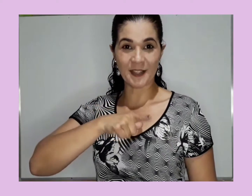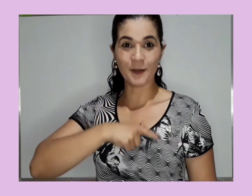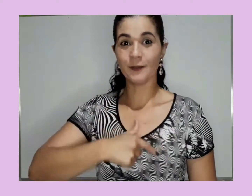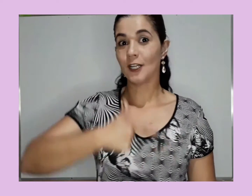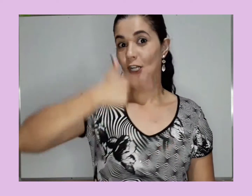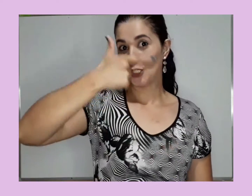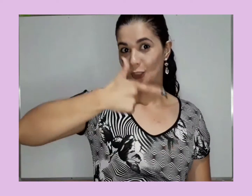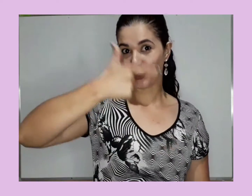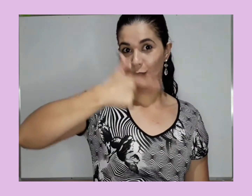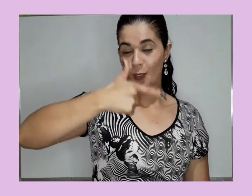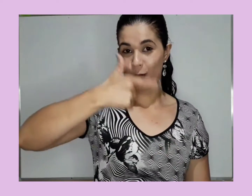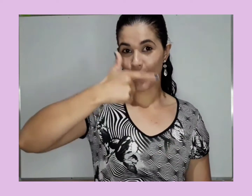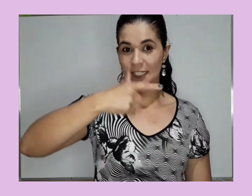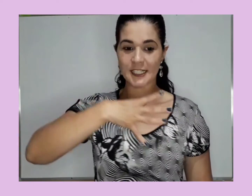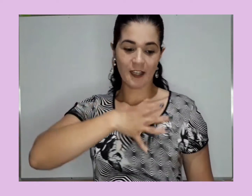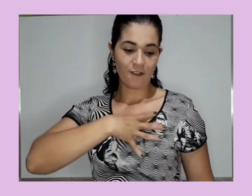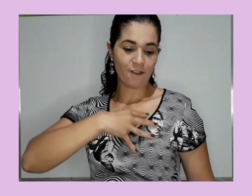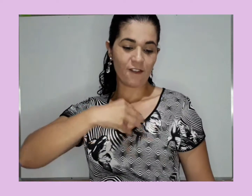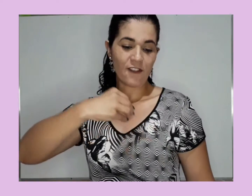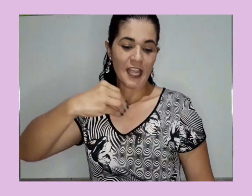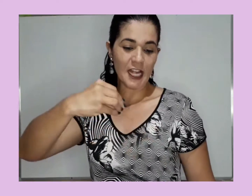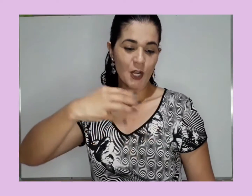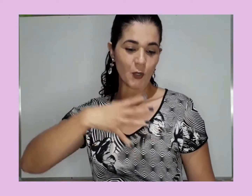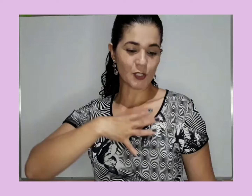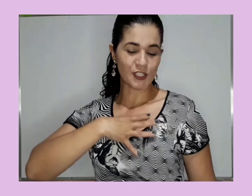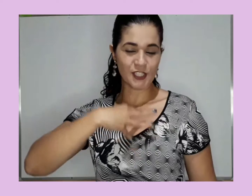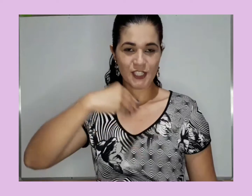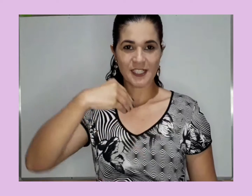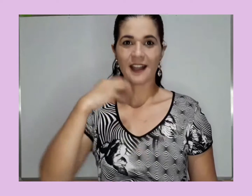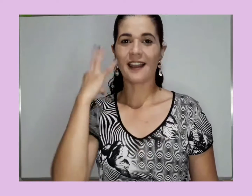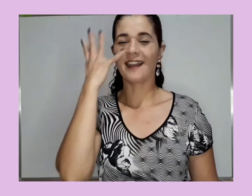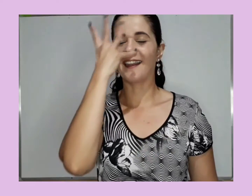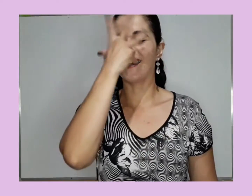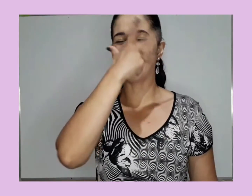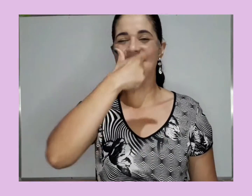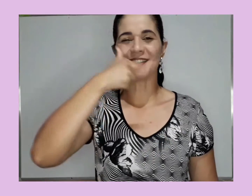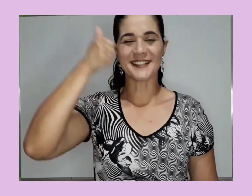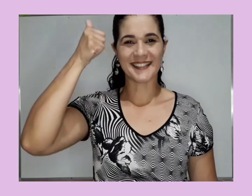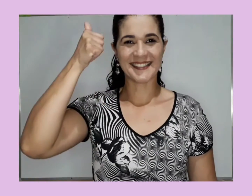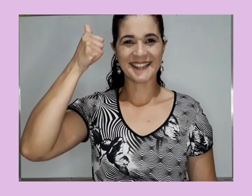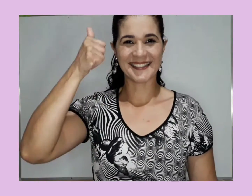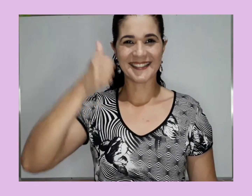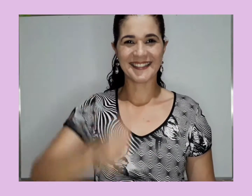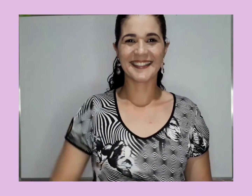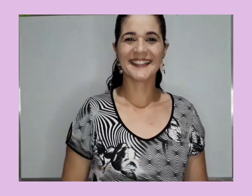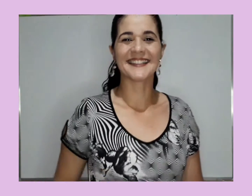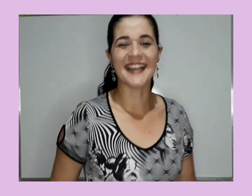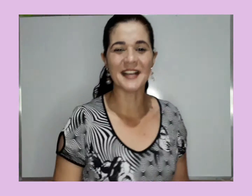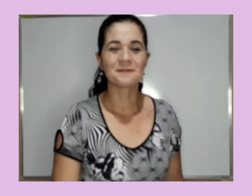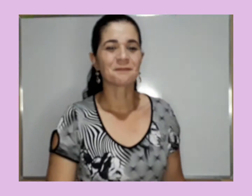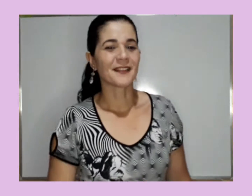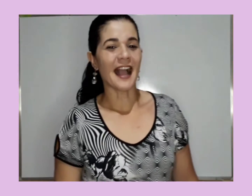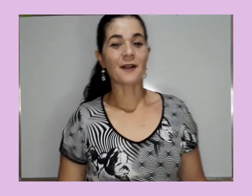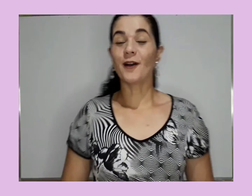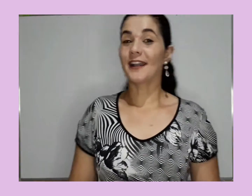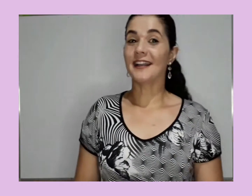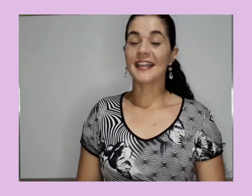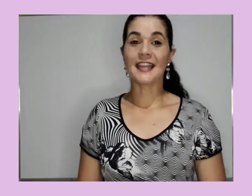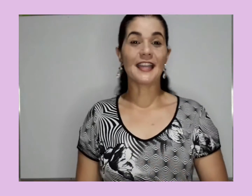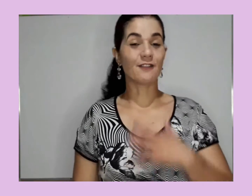tenho 2 filhos lindos, tá? Agora, eu vou